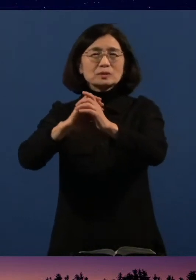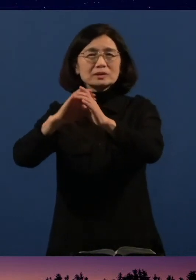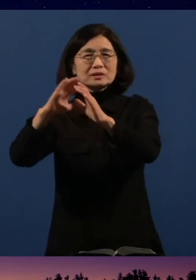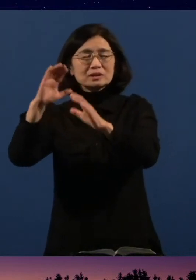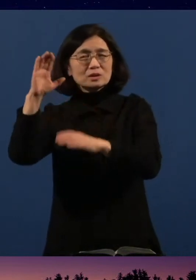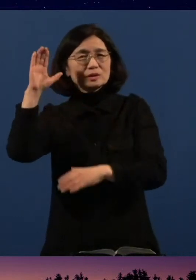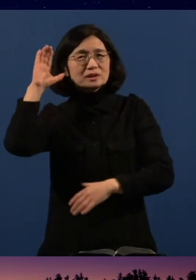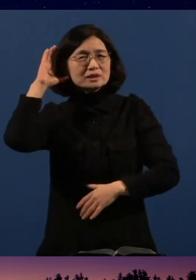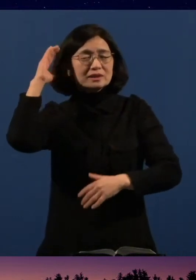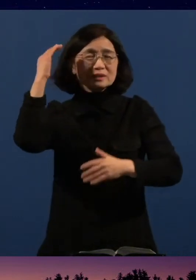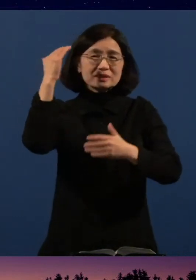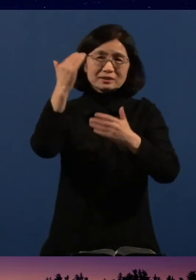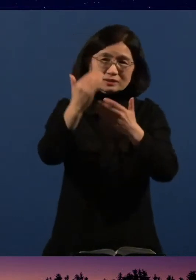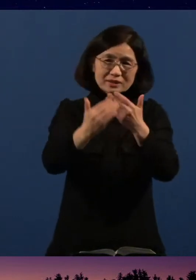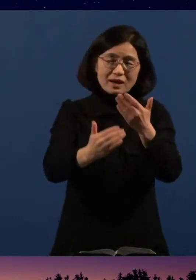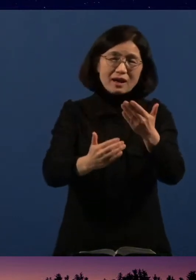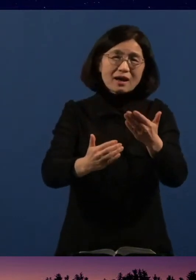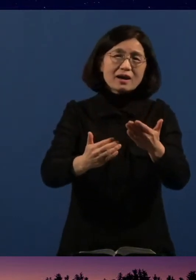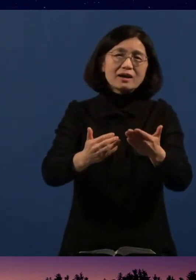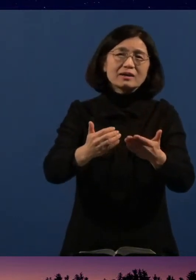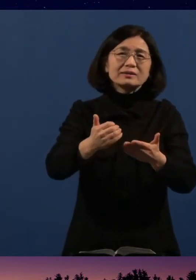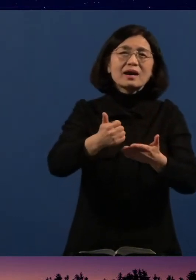기도 들으시는